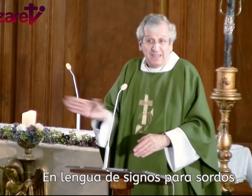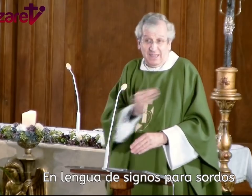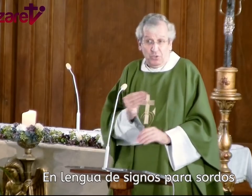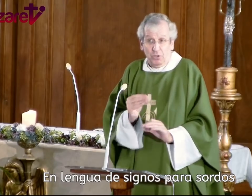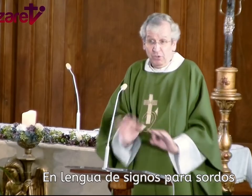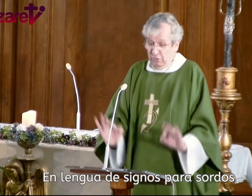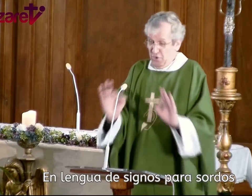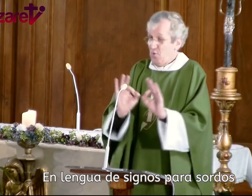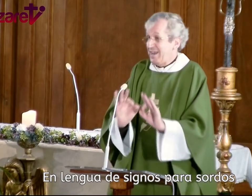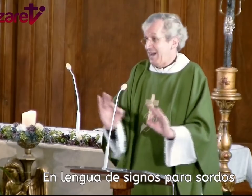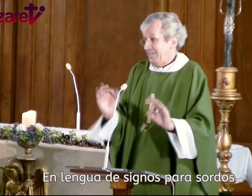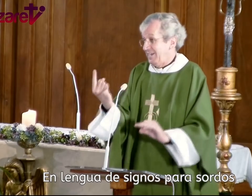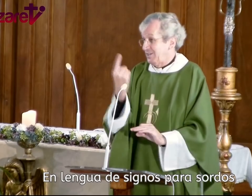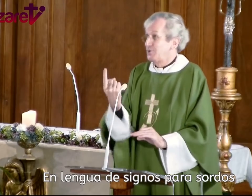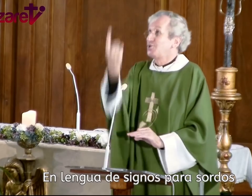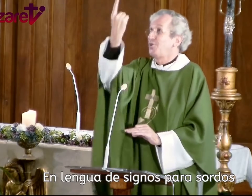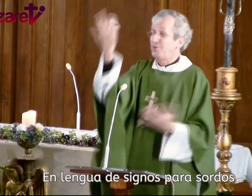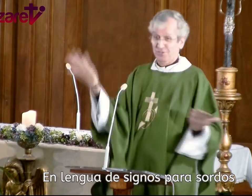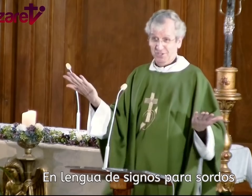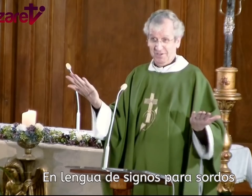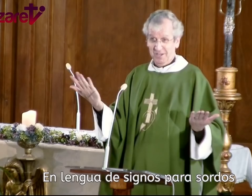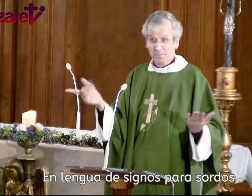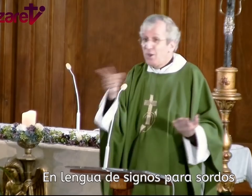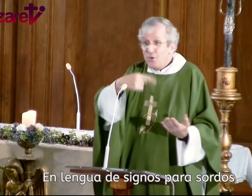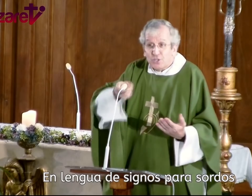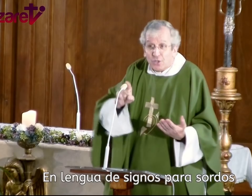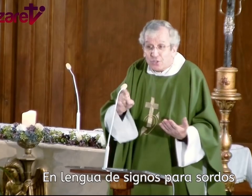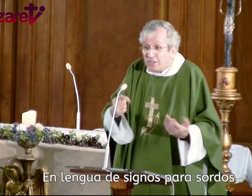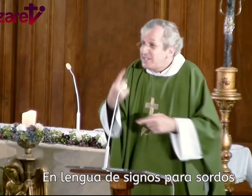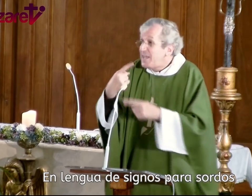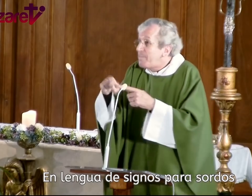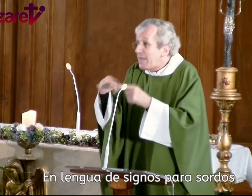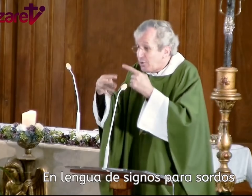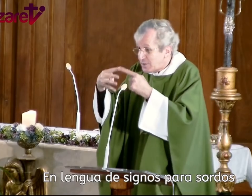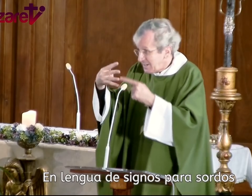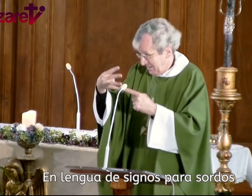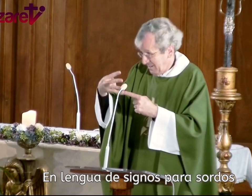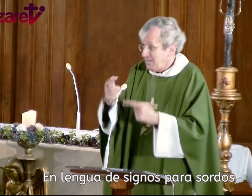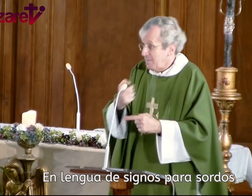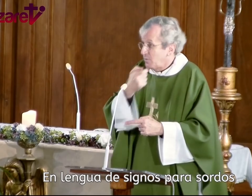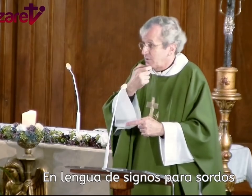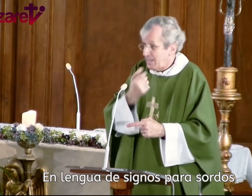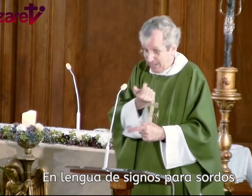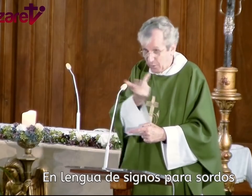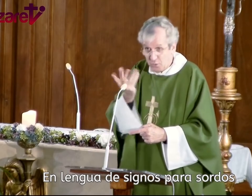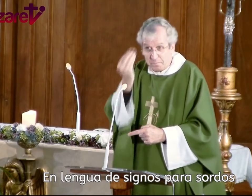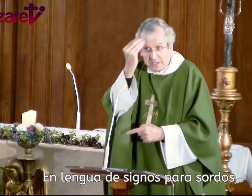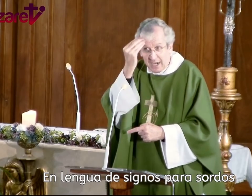de todo No hay nadie Solo Dios Nosotros Siempre hay cosas Y me gustaría Que algunos pensarais